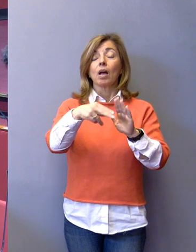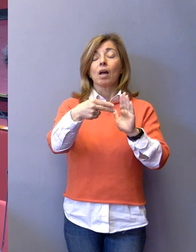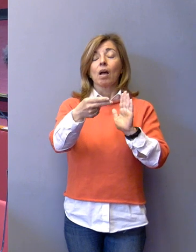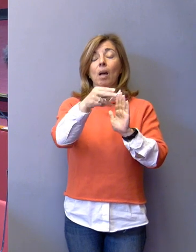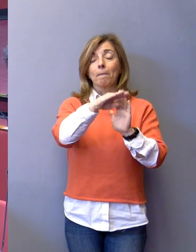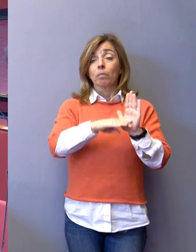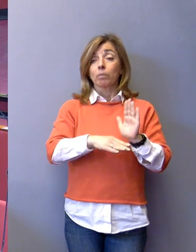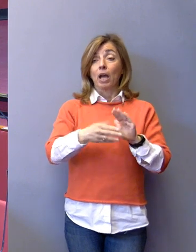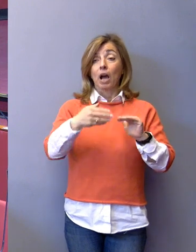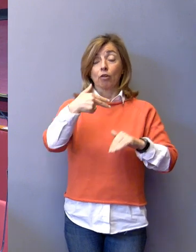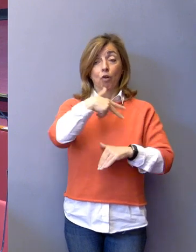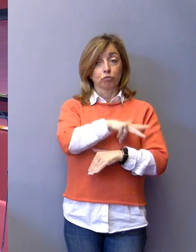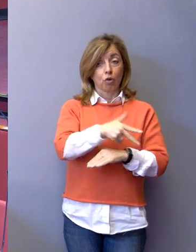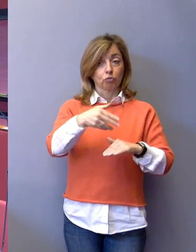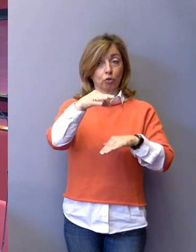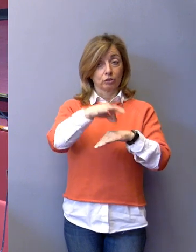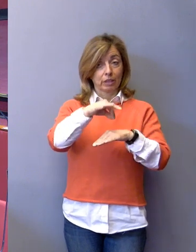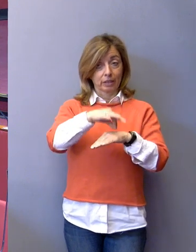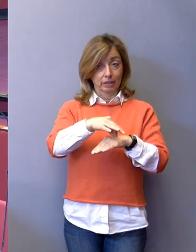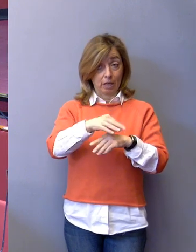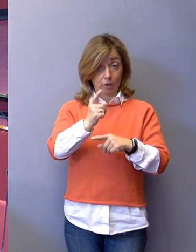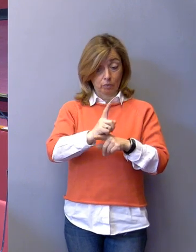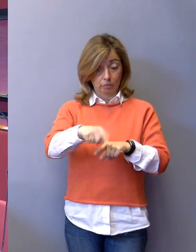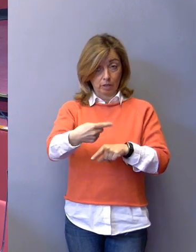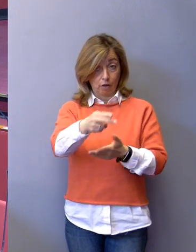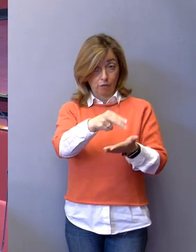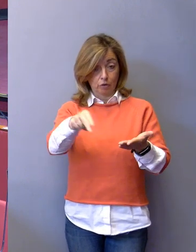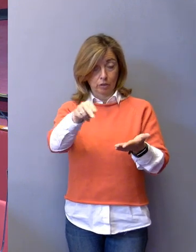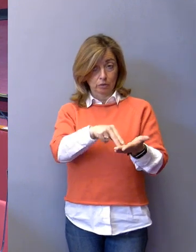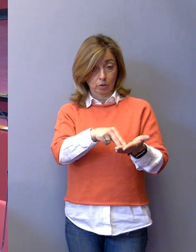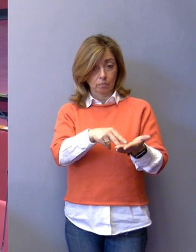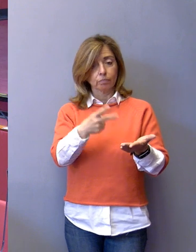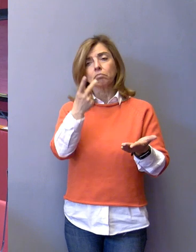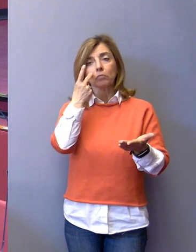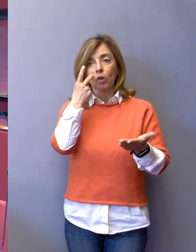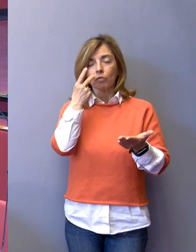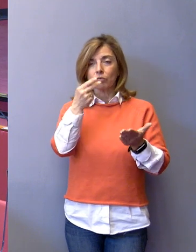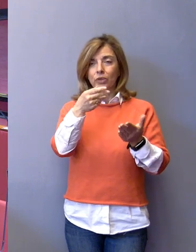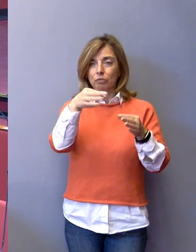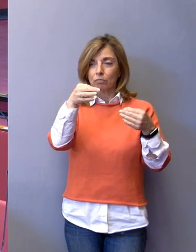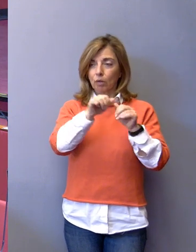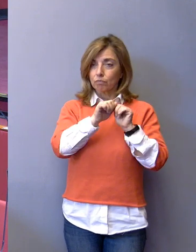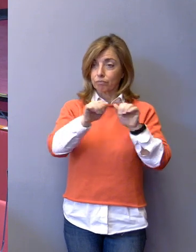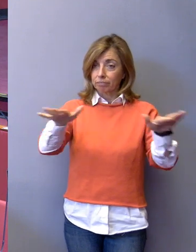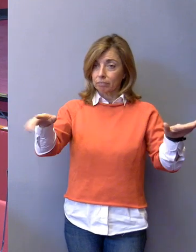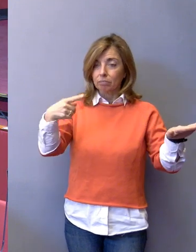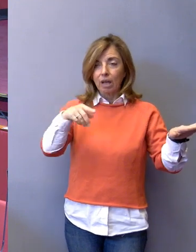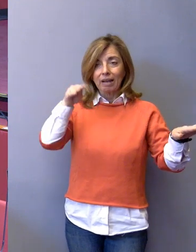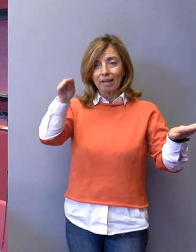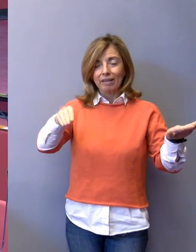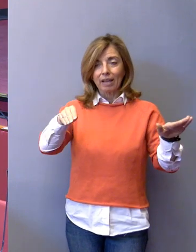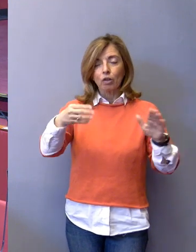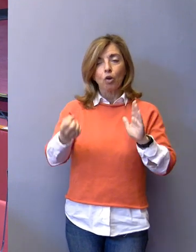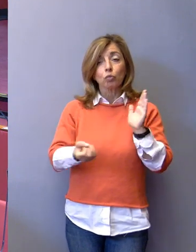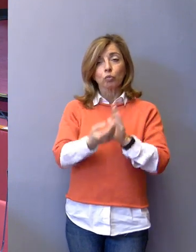chiedevo perché io vedo che è stato distribuito ovviamente quindi le chiedo se va in votazione nuovo piano